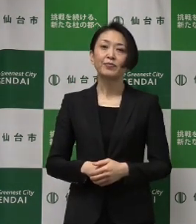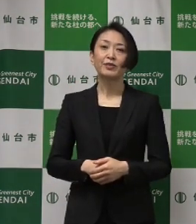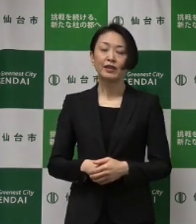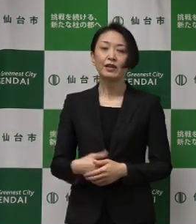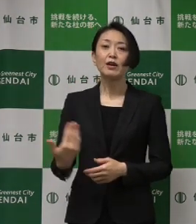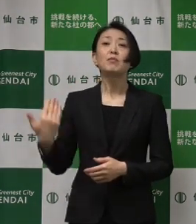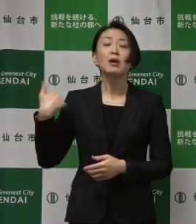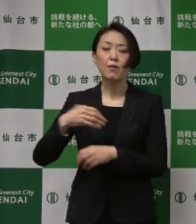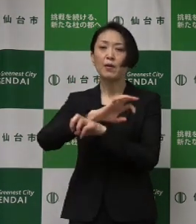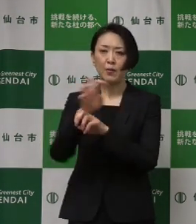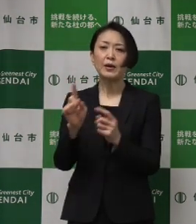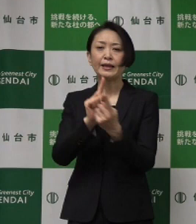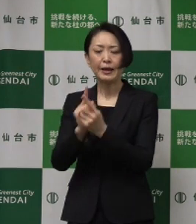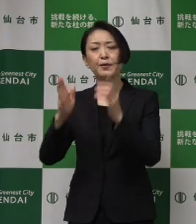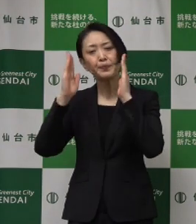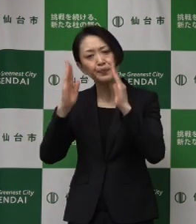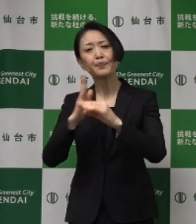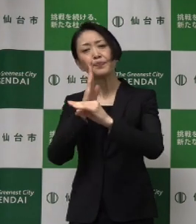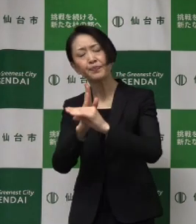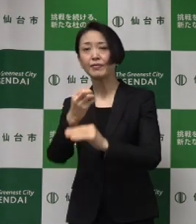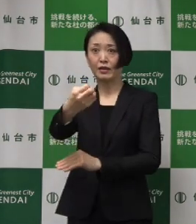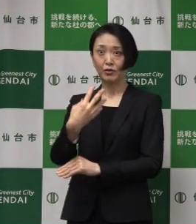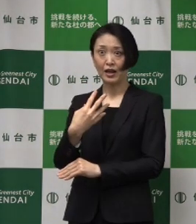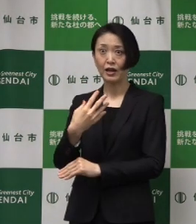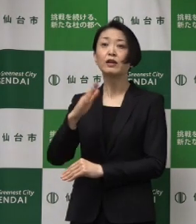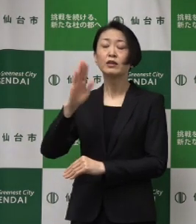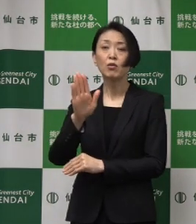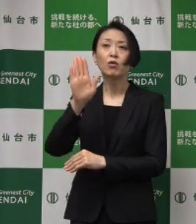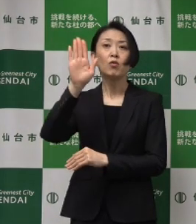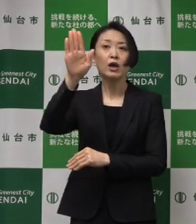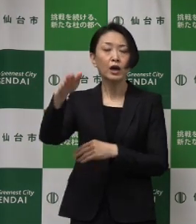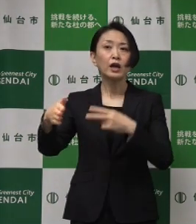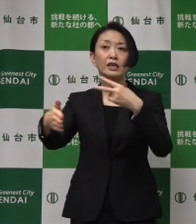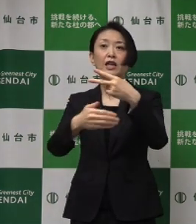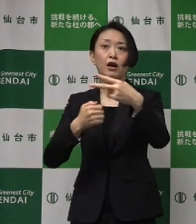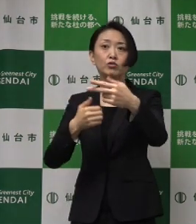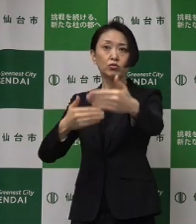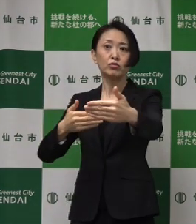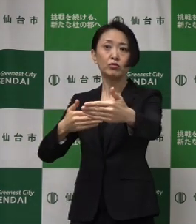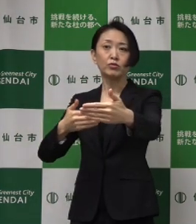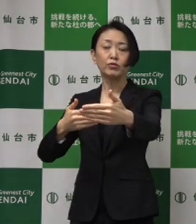念するので、詳しくお話しされてなかったと思うんですけど、まあ、2ヶ月になります。改めて、